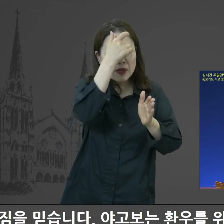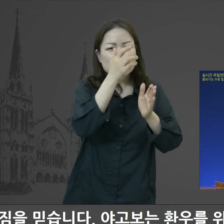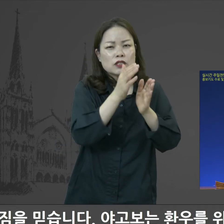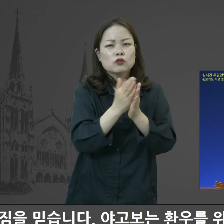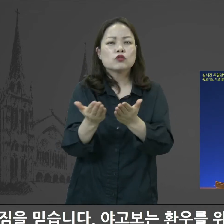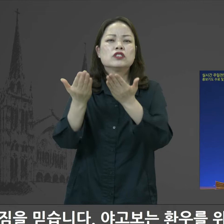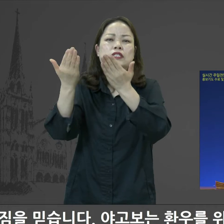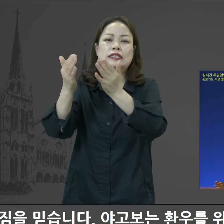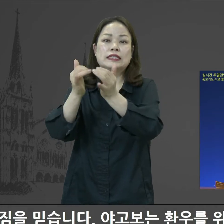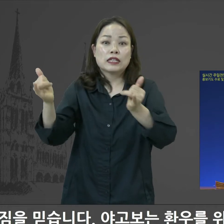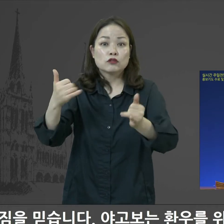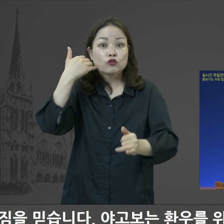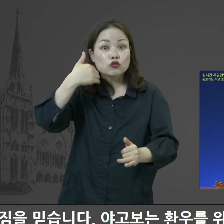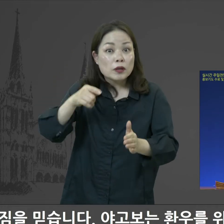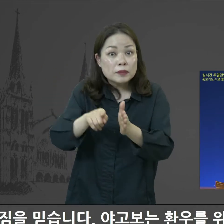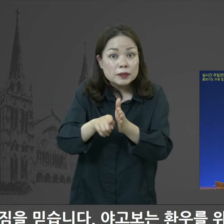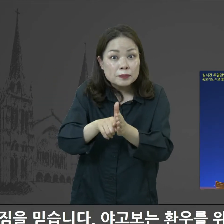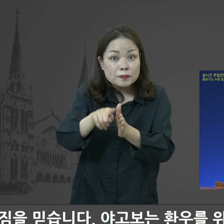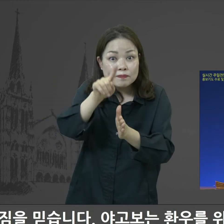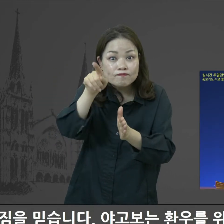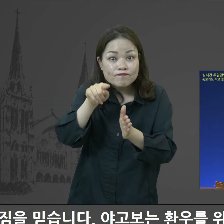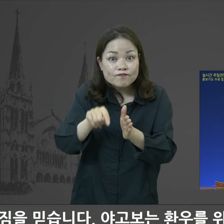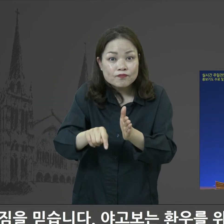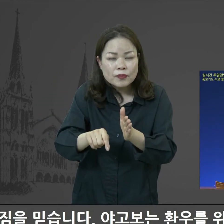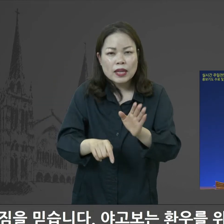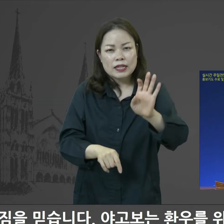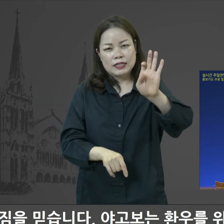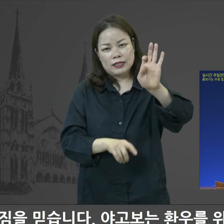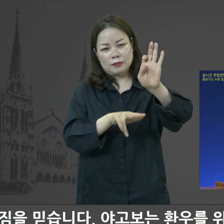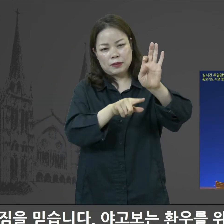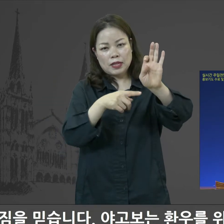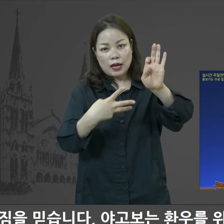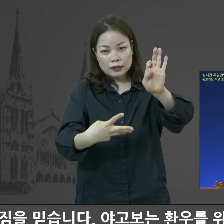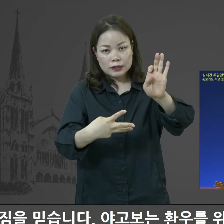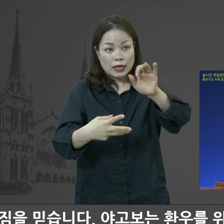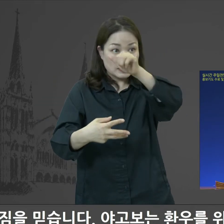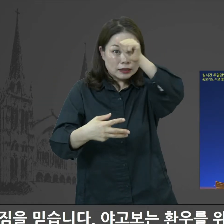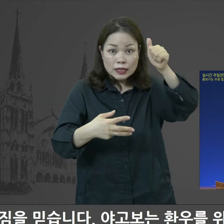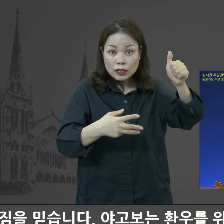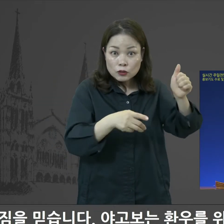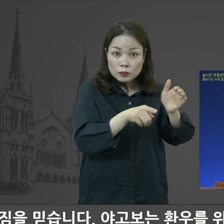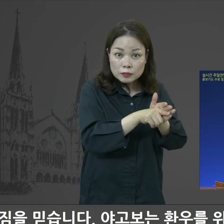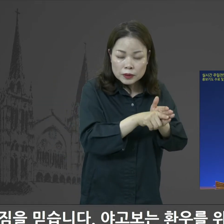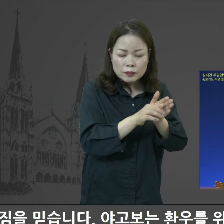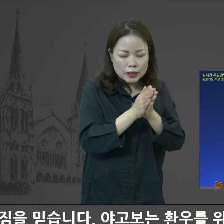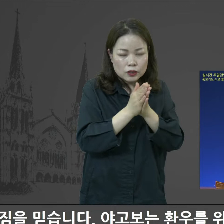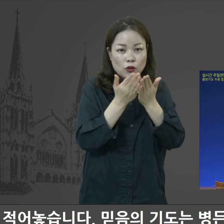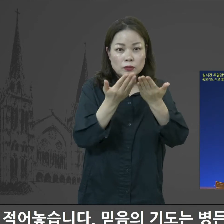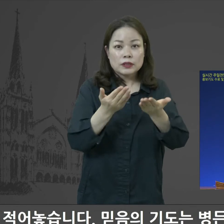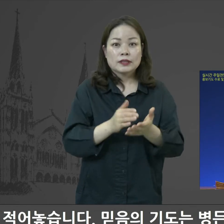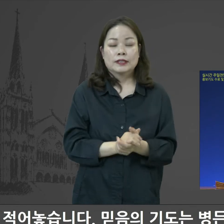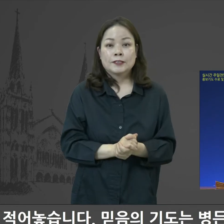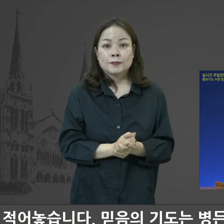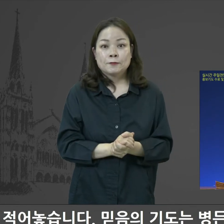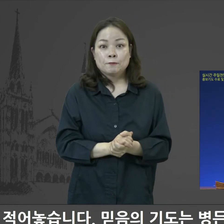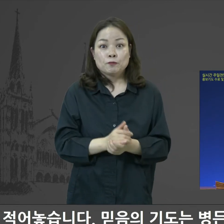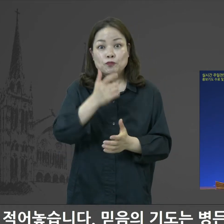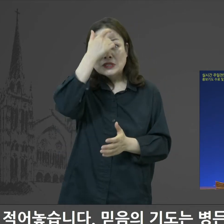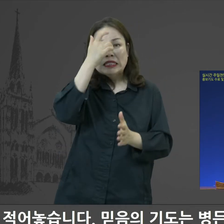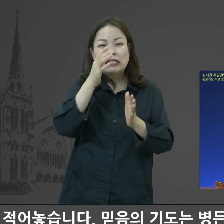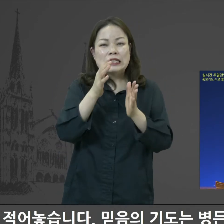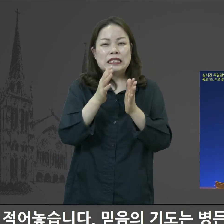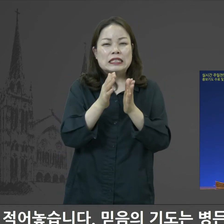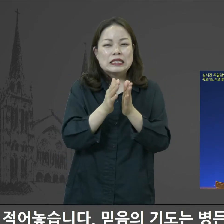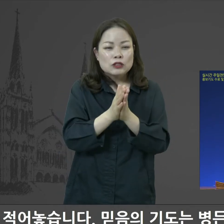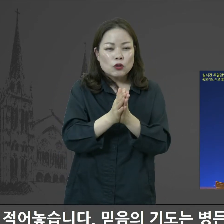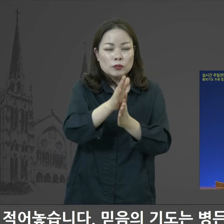기도는 누구의 믿음일까요? 14절에 등장하는 장로님들의 믿음의 기도입니다. 여러분, 기도를